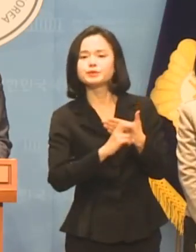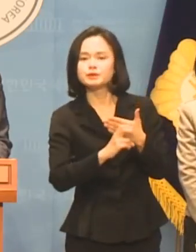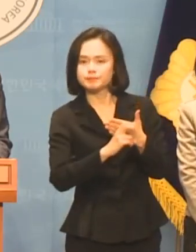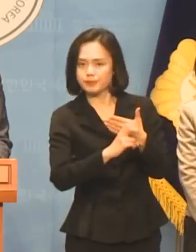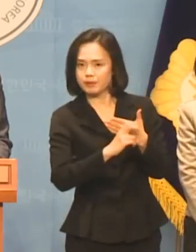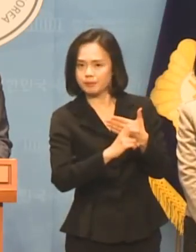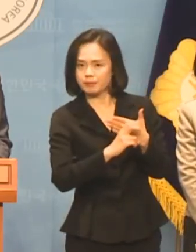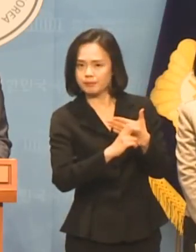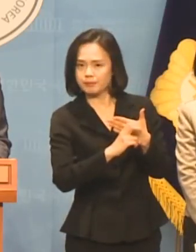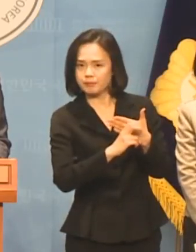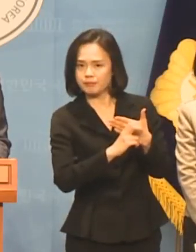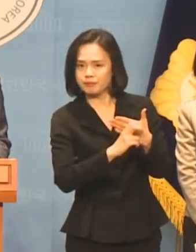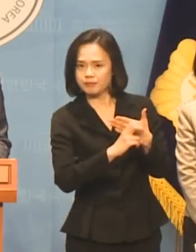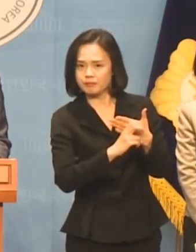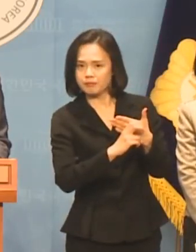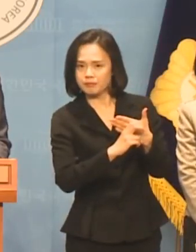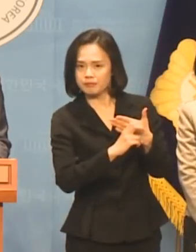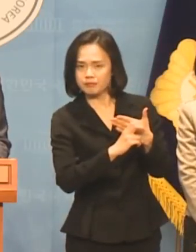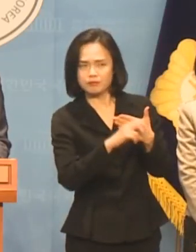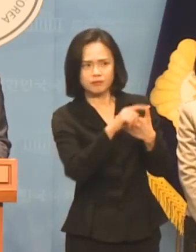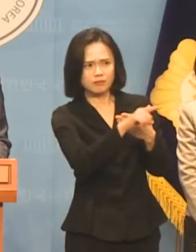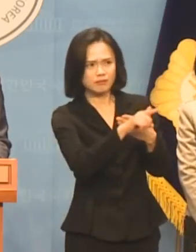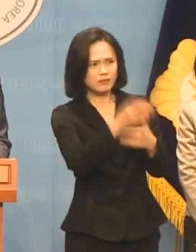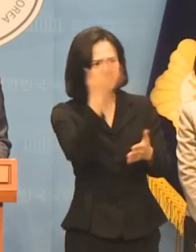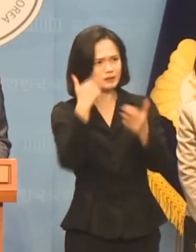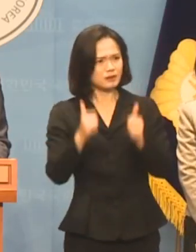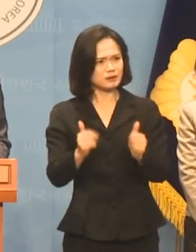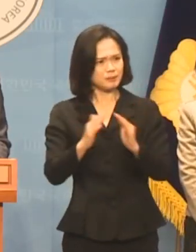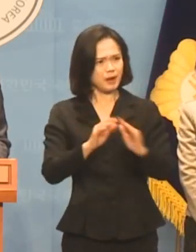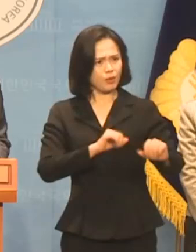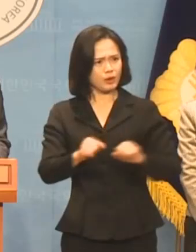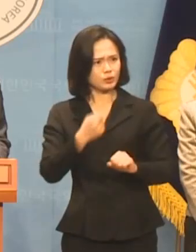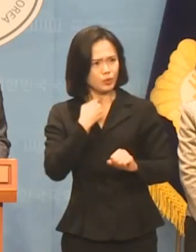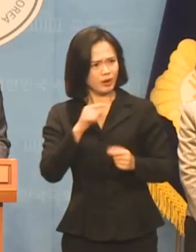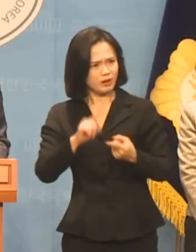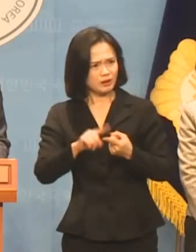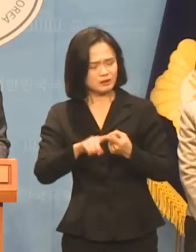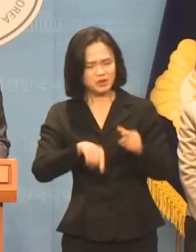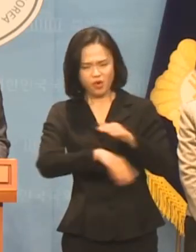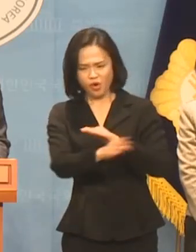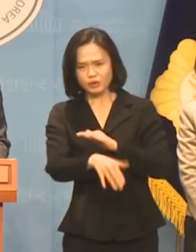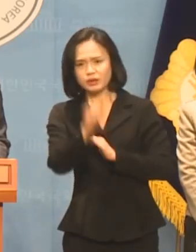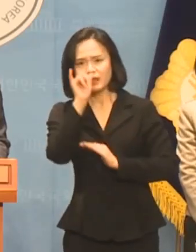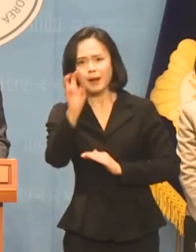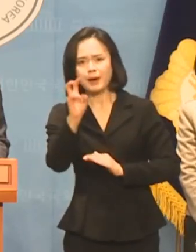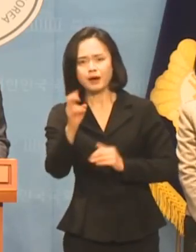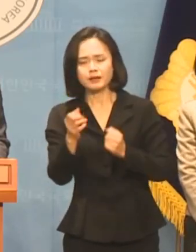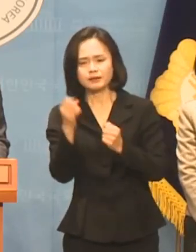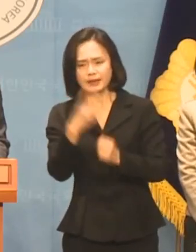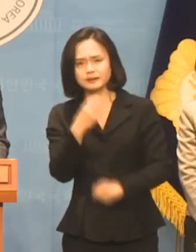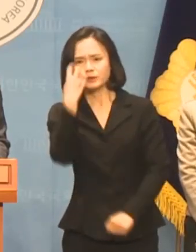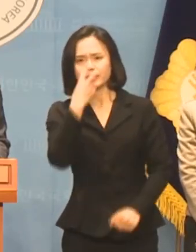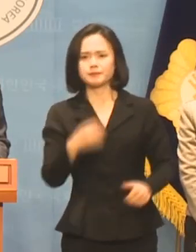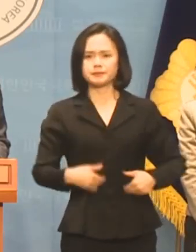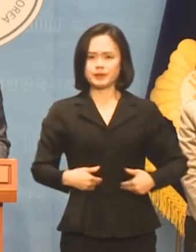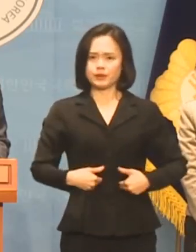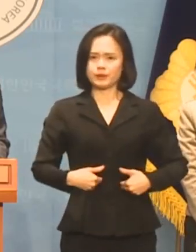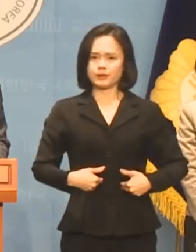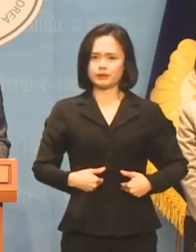기소된 사건들은 다시 한번 모두 다 재검토할 필요가 있다라고 저는 느껴집니다. 정말 이 12.3